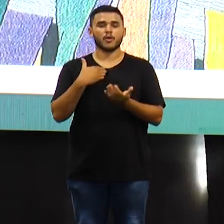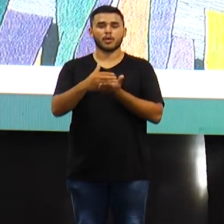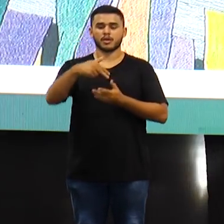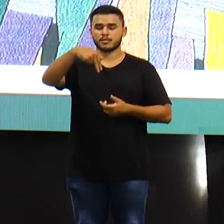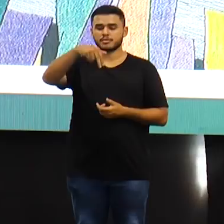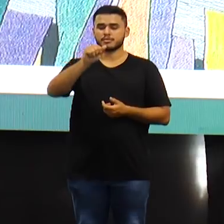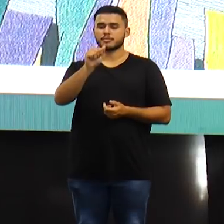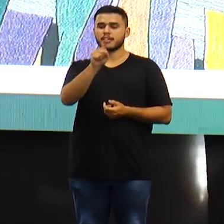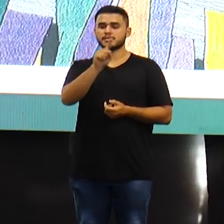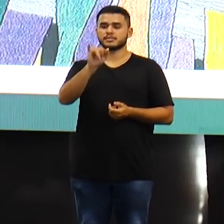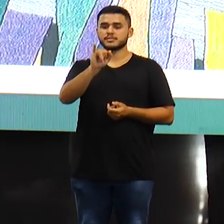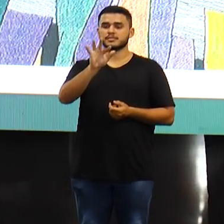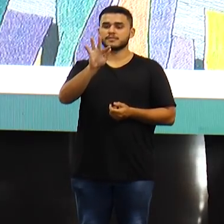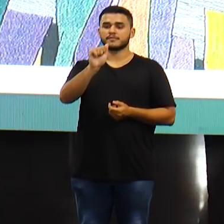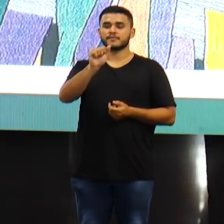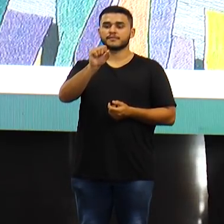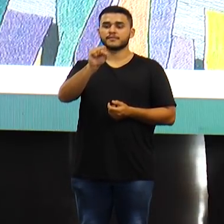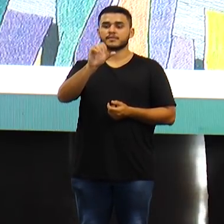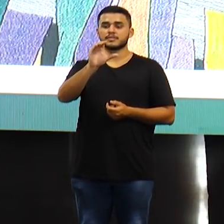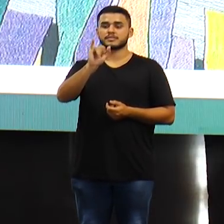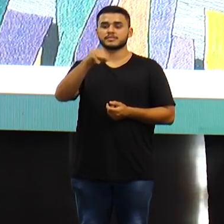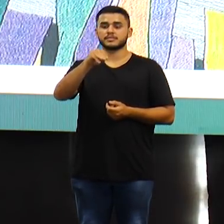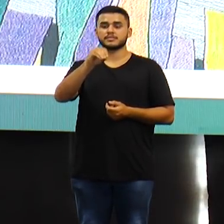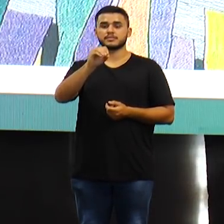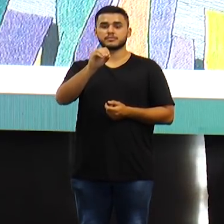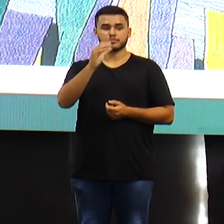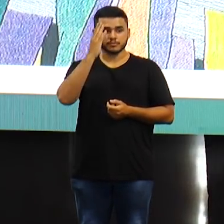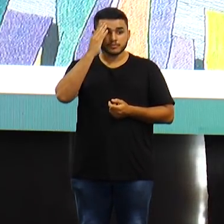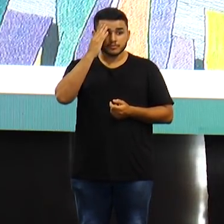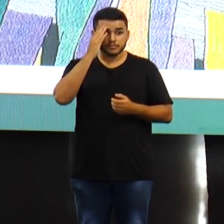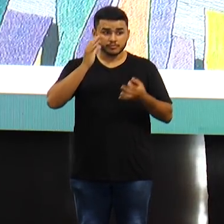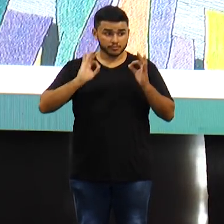nazifascismo. Anote isso, viu? Estou